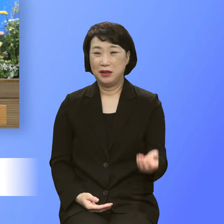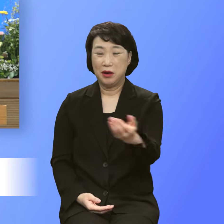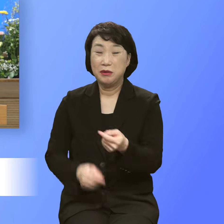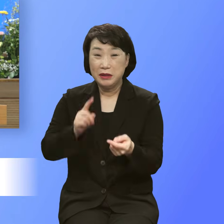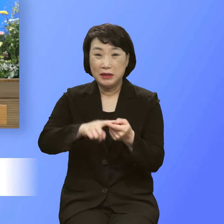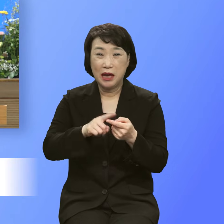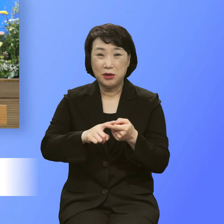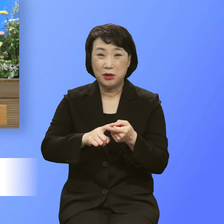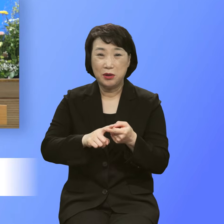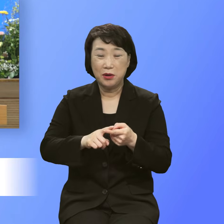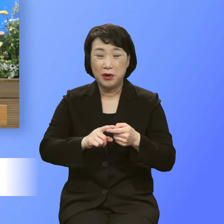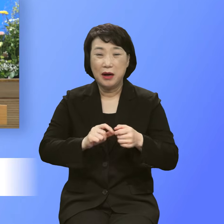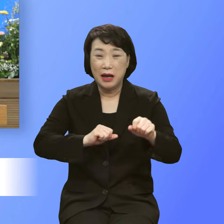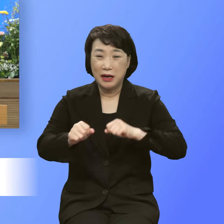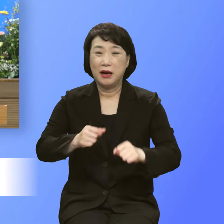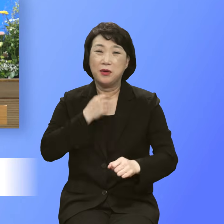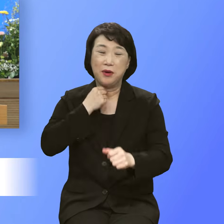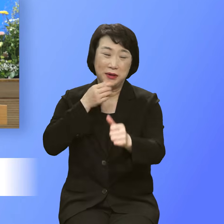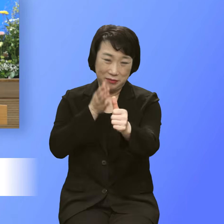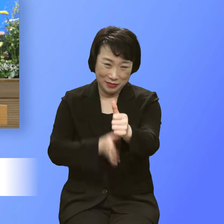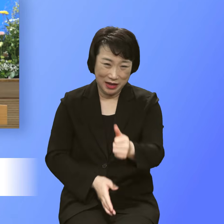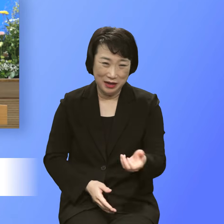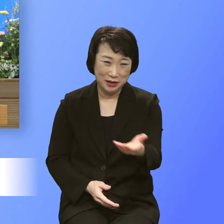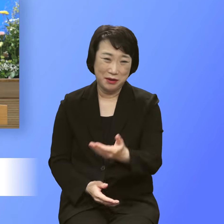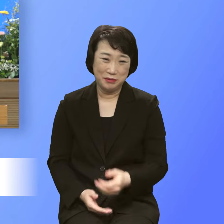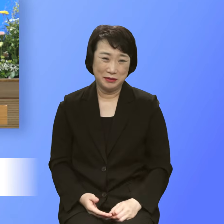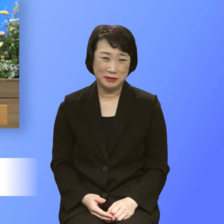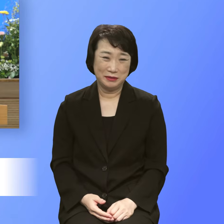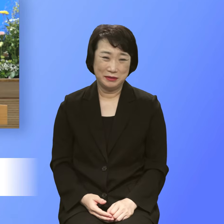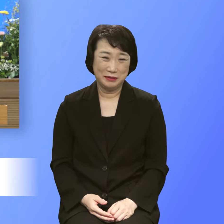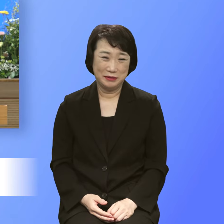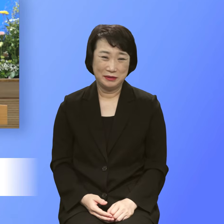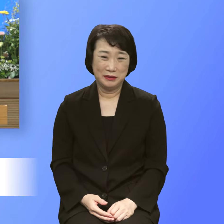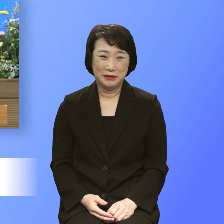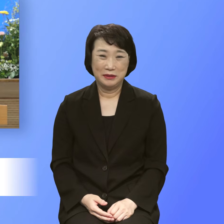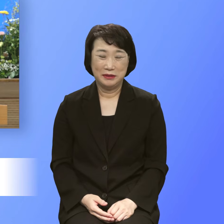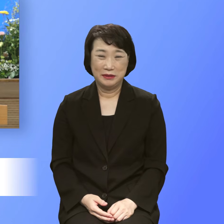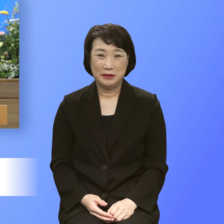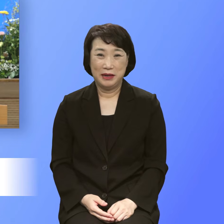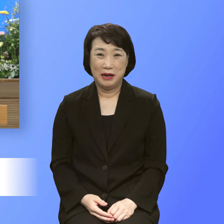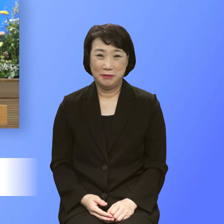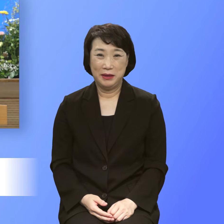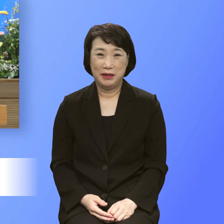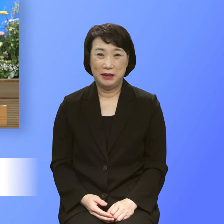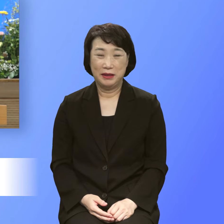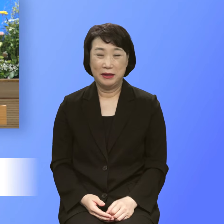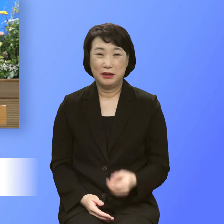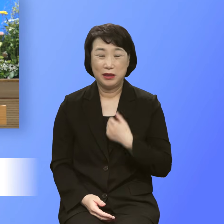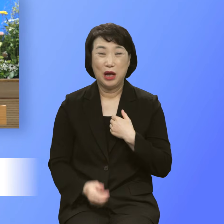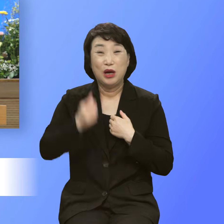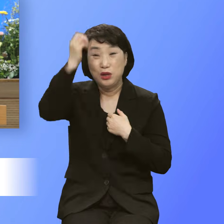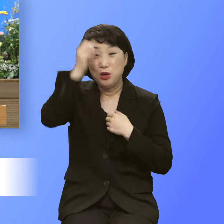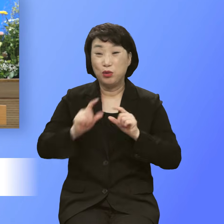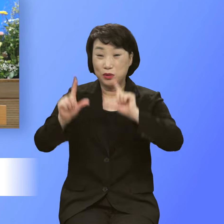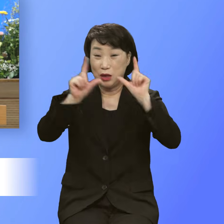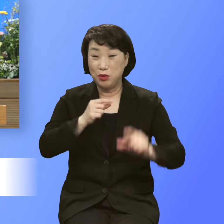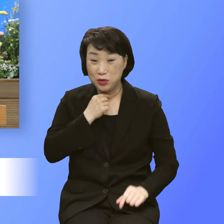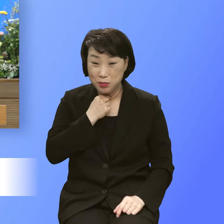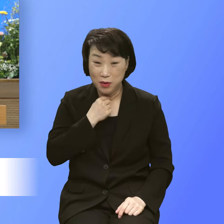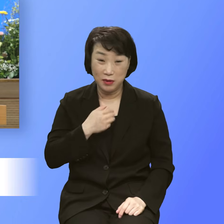여러분이 그렇게 하기를 바라고 소망하고 행동하는 자, 그 내용이 살고